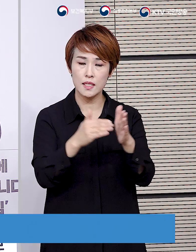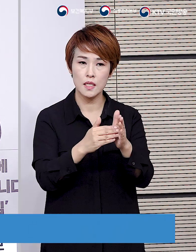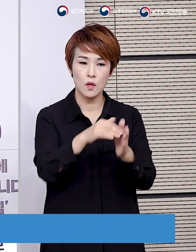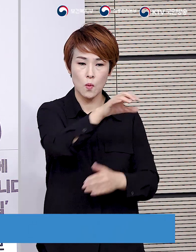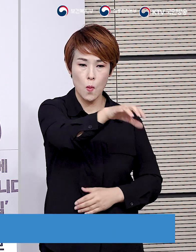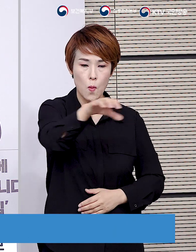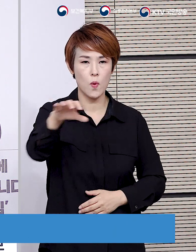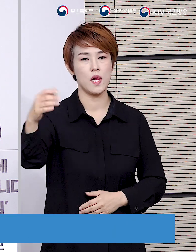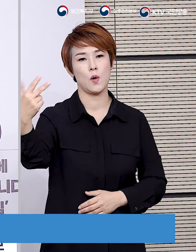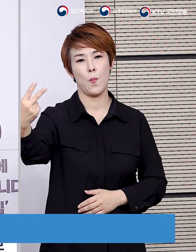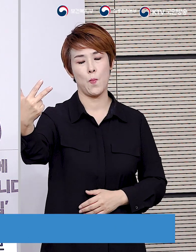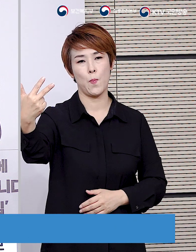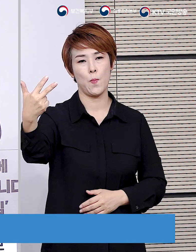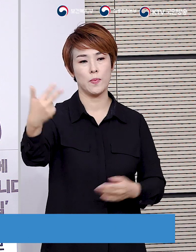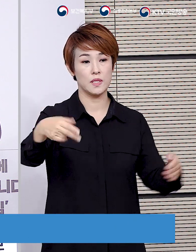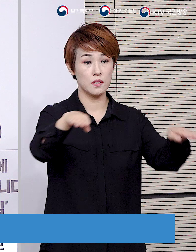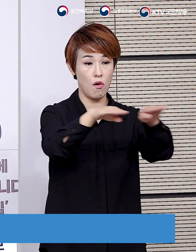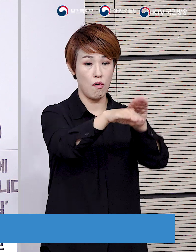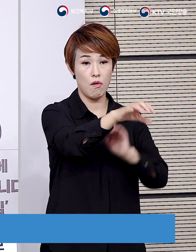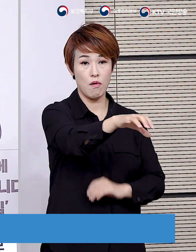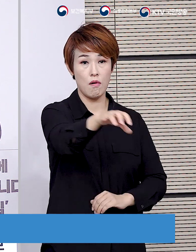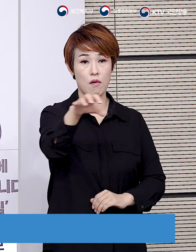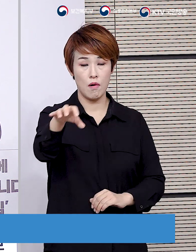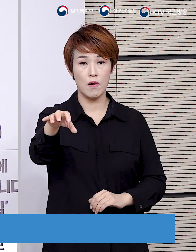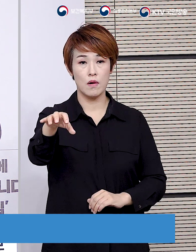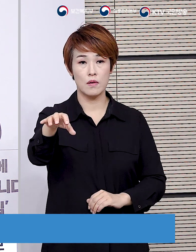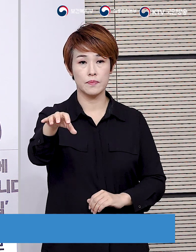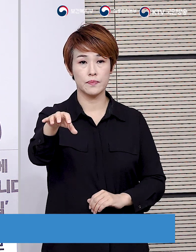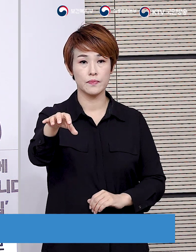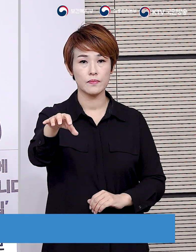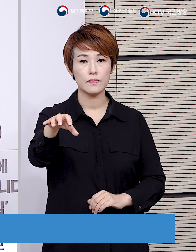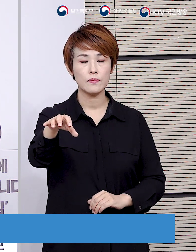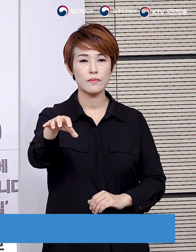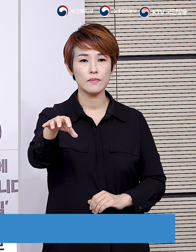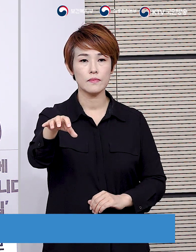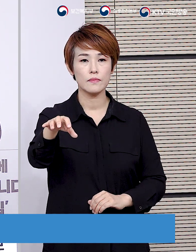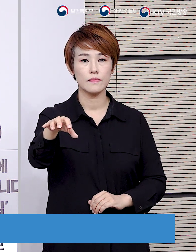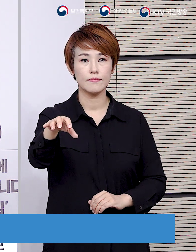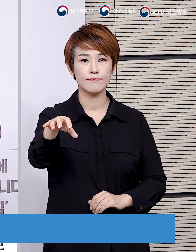그간 저희가 7곳의 그 시설을 통해서